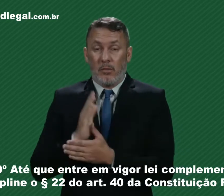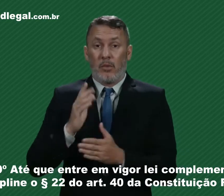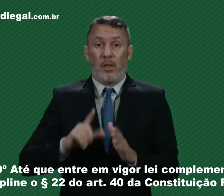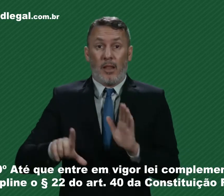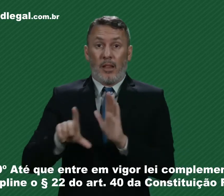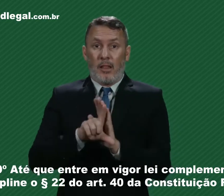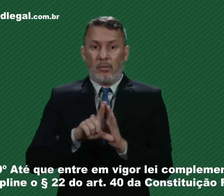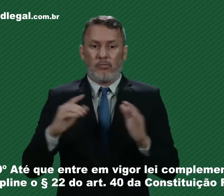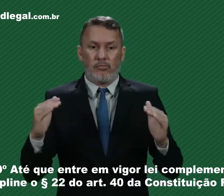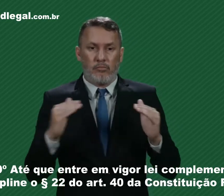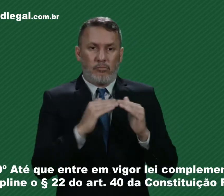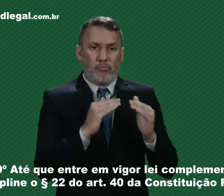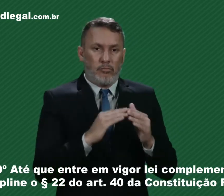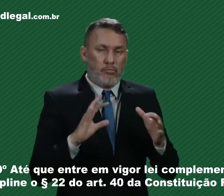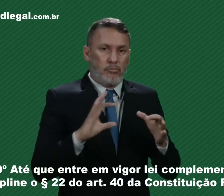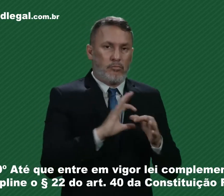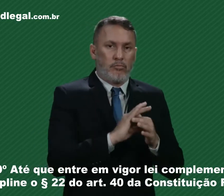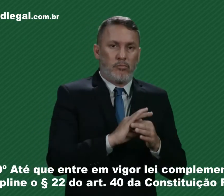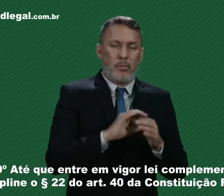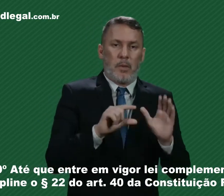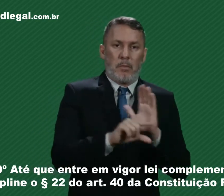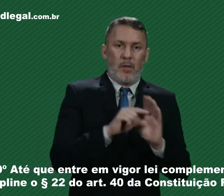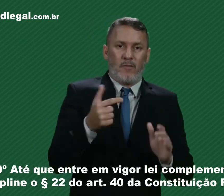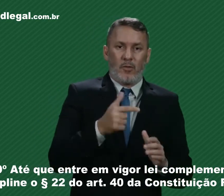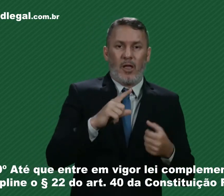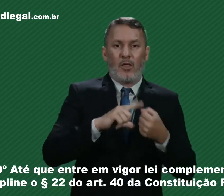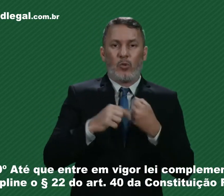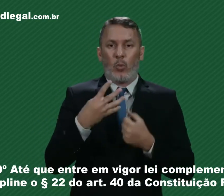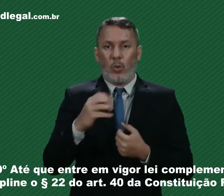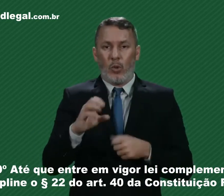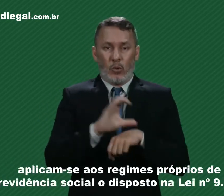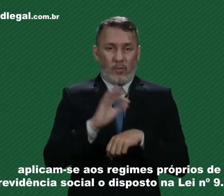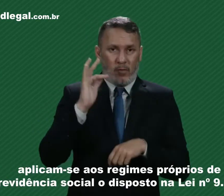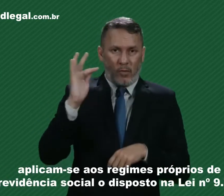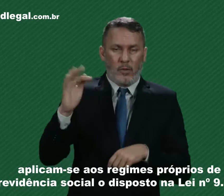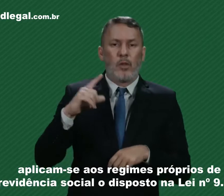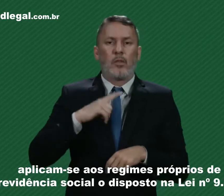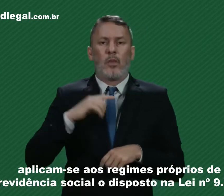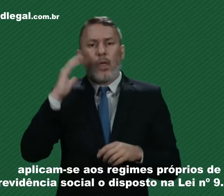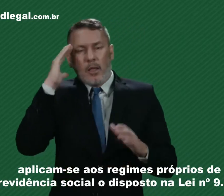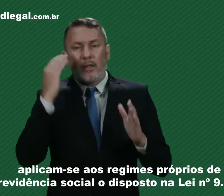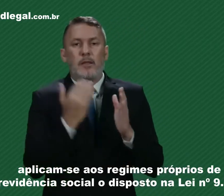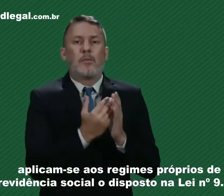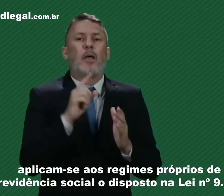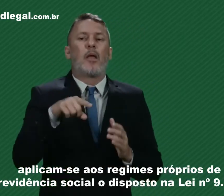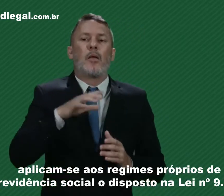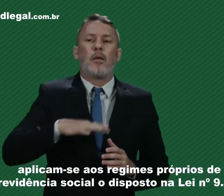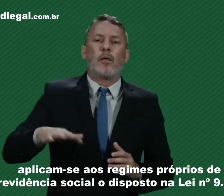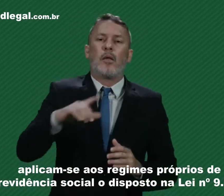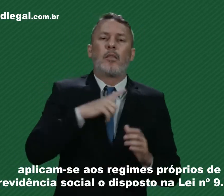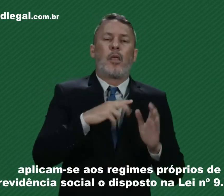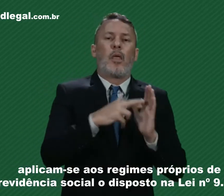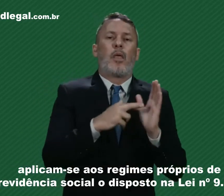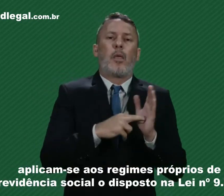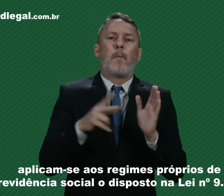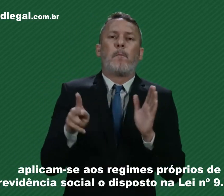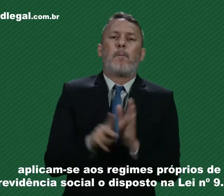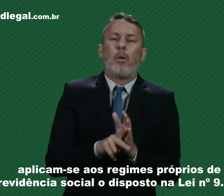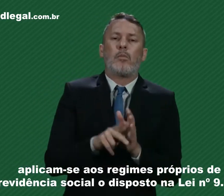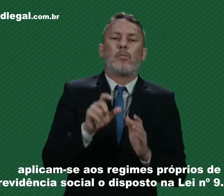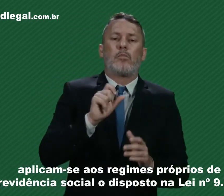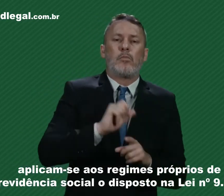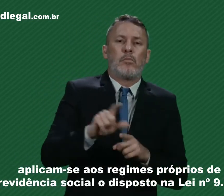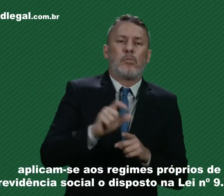discipline o parágrafo 22 do artigo 40 da Constituição Federal, aplicam-se aos regimes próprios de